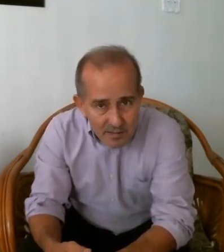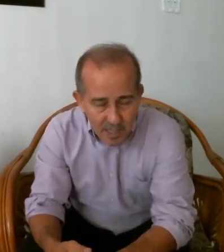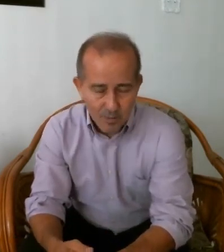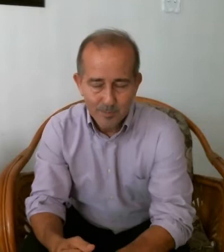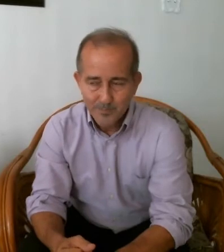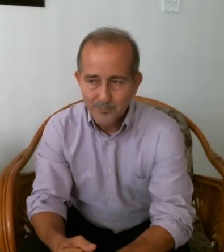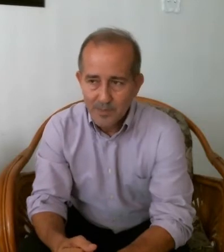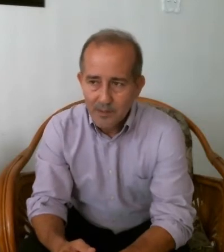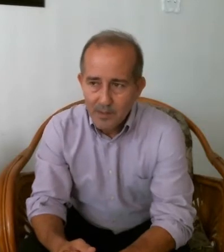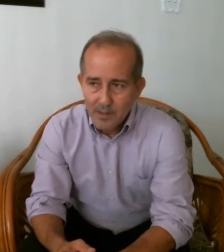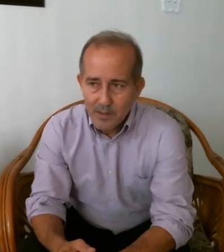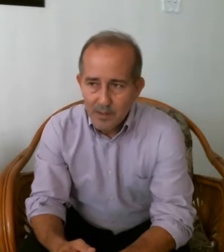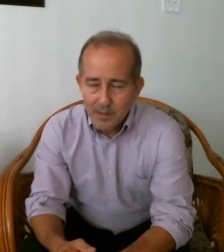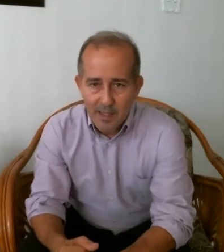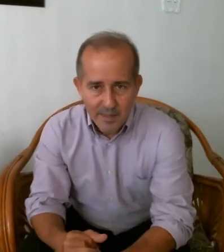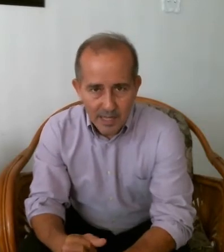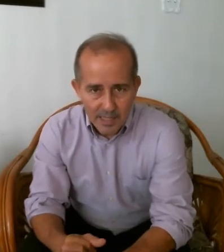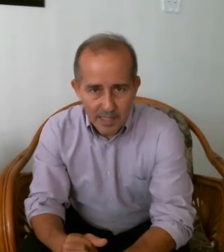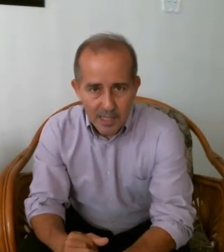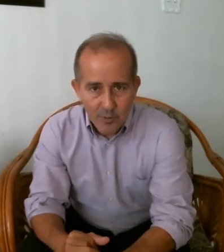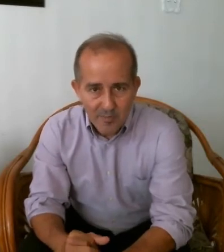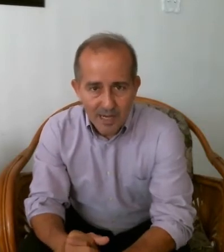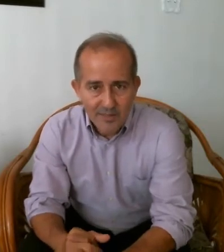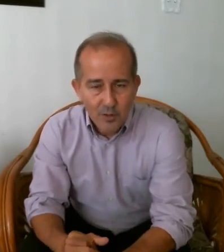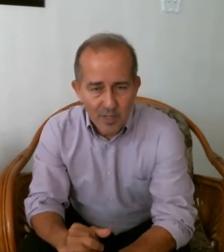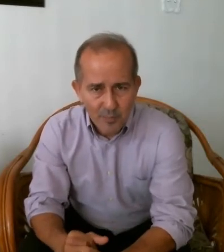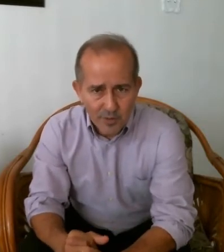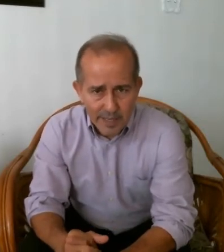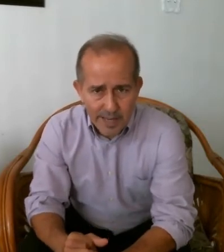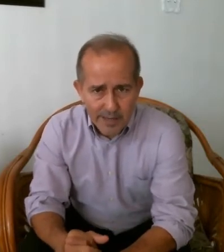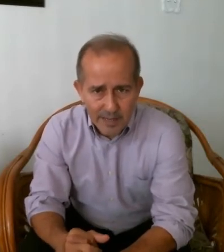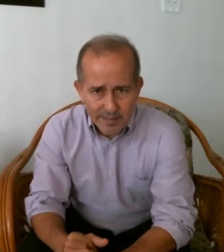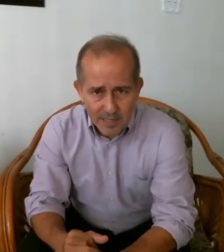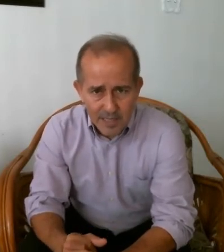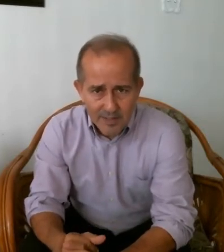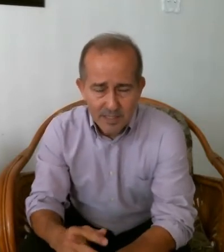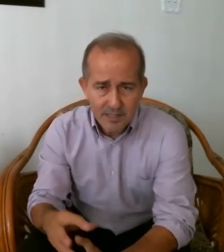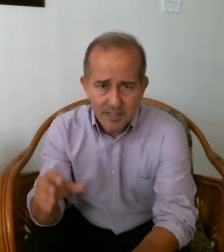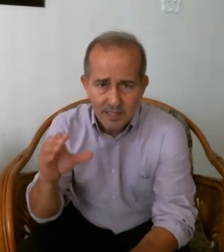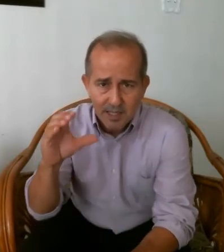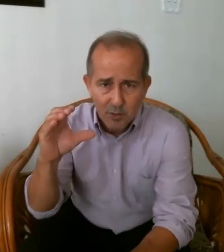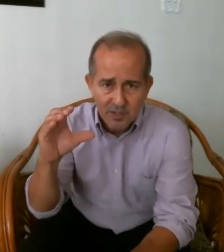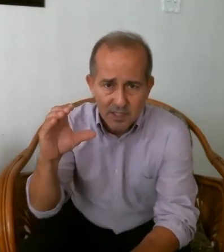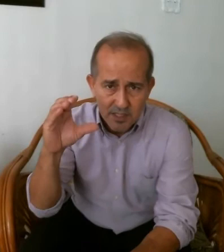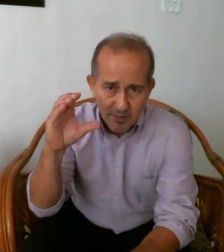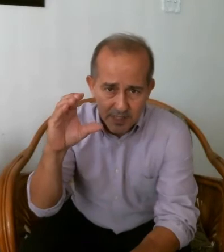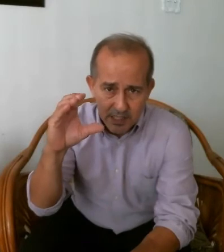presentado. Hasta que deje con el paradero de por qué la seña de Cenicienta, los intérpretes de